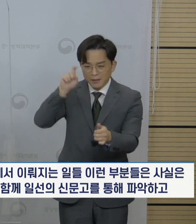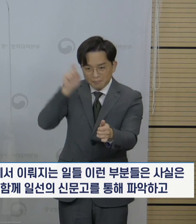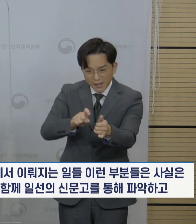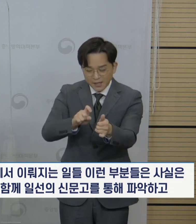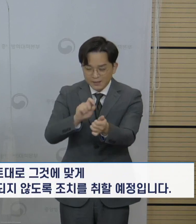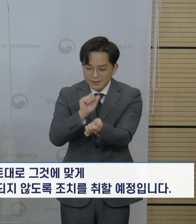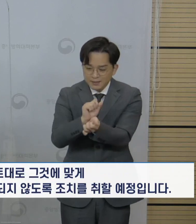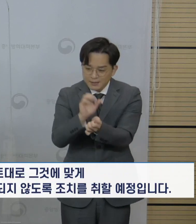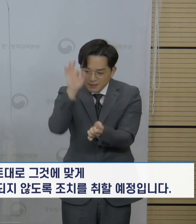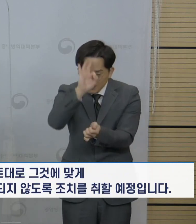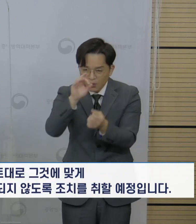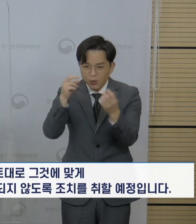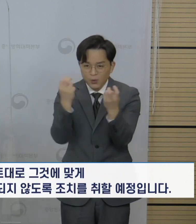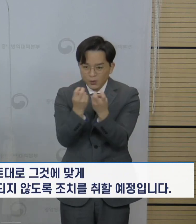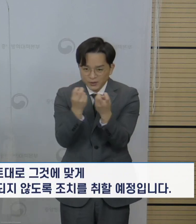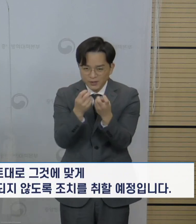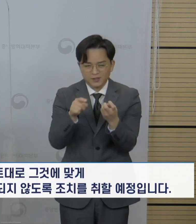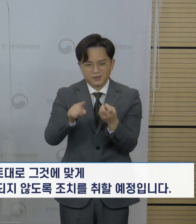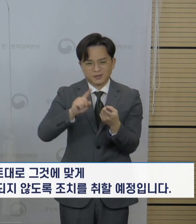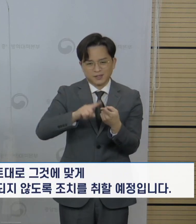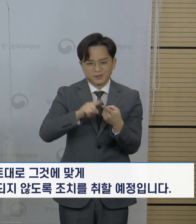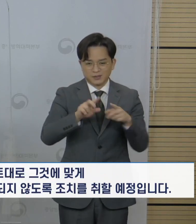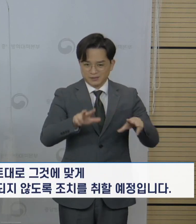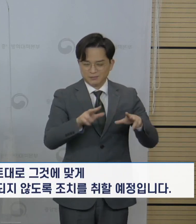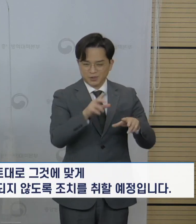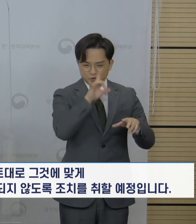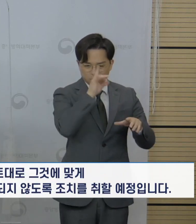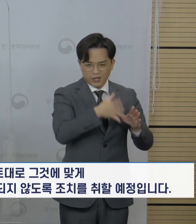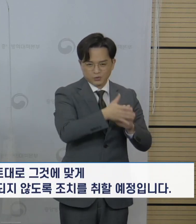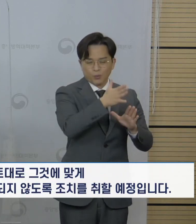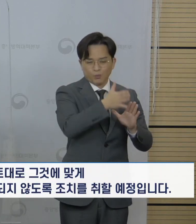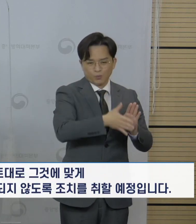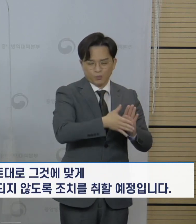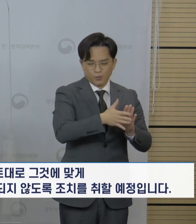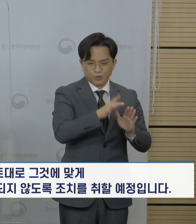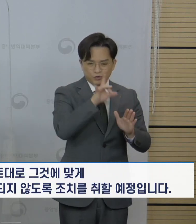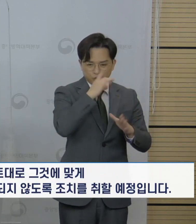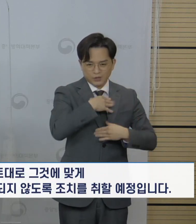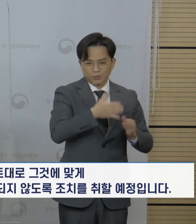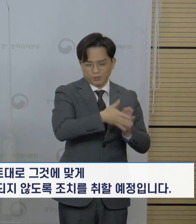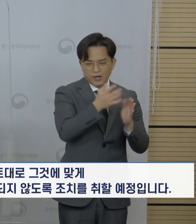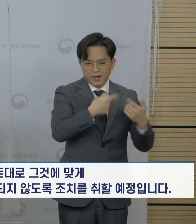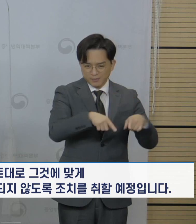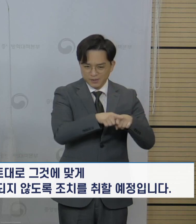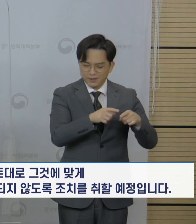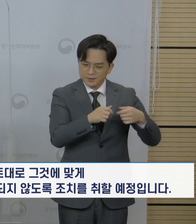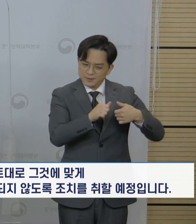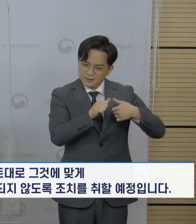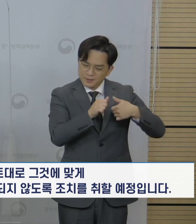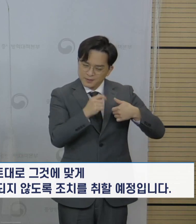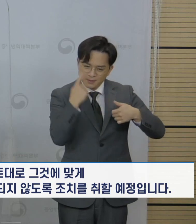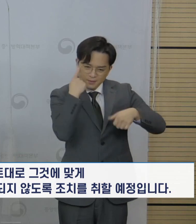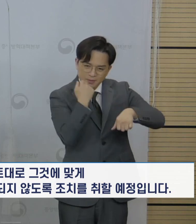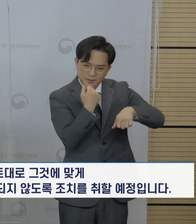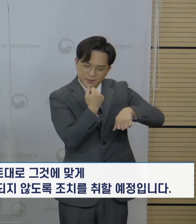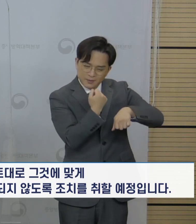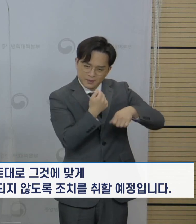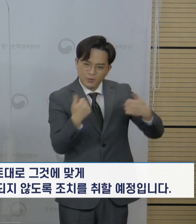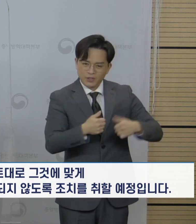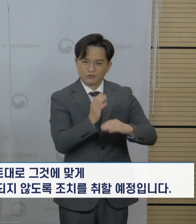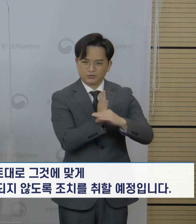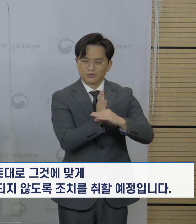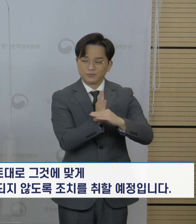좀더 파악하고 또 안전 신문고 등을 통해서 이런 사항들이 접수되면 그걸 토대로 해서 그거에 맞게